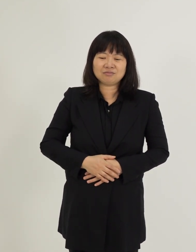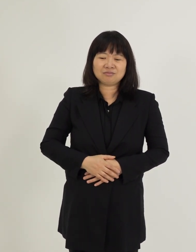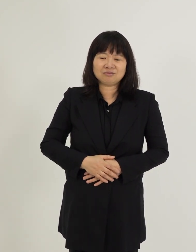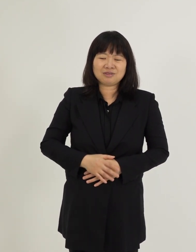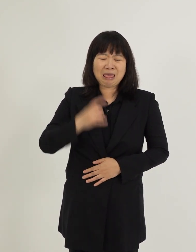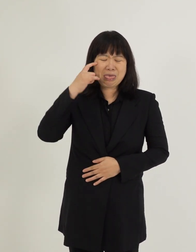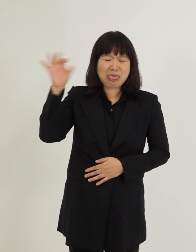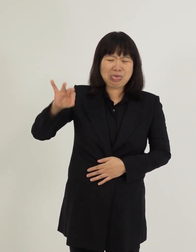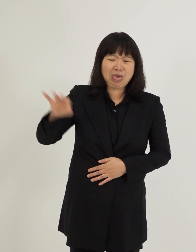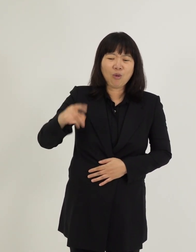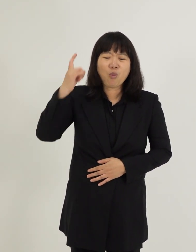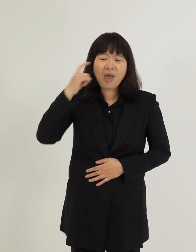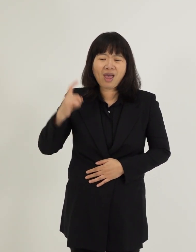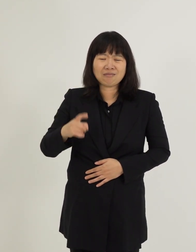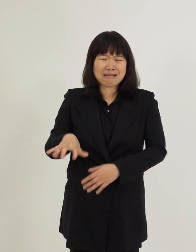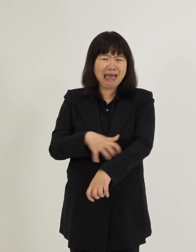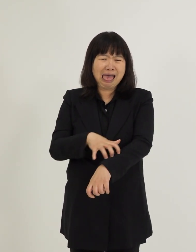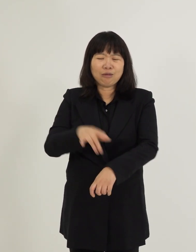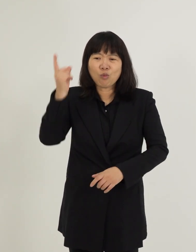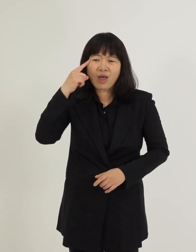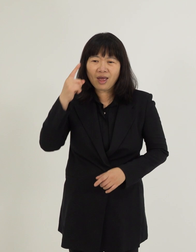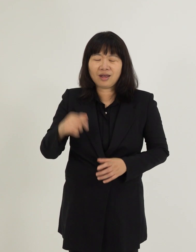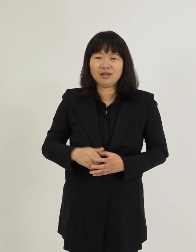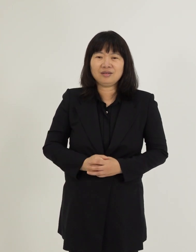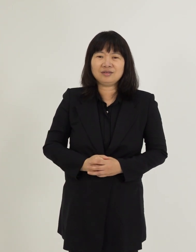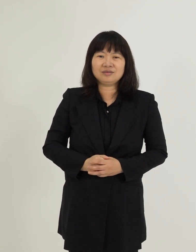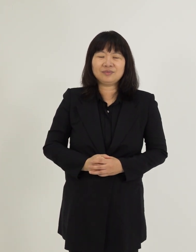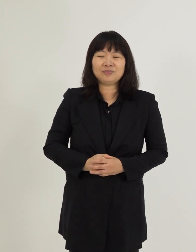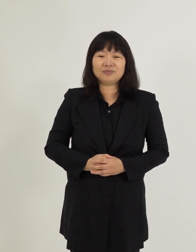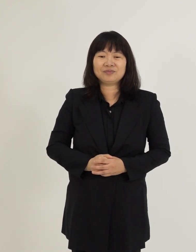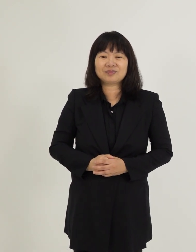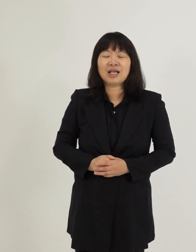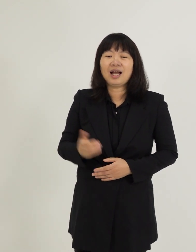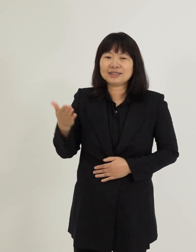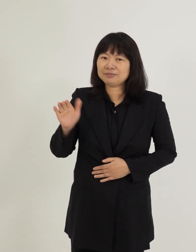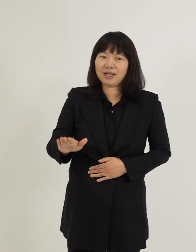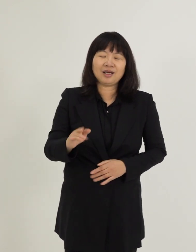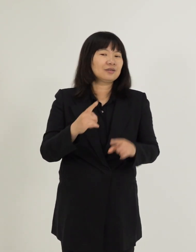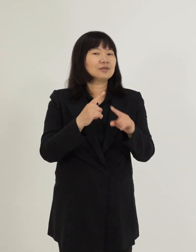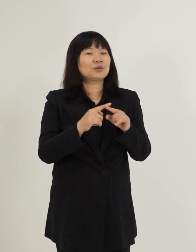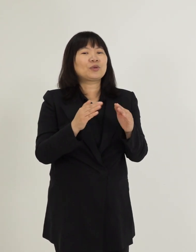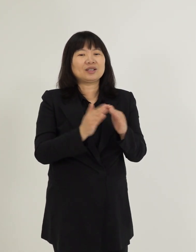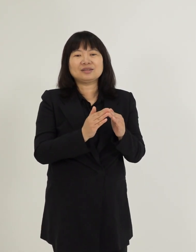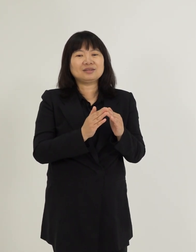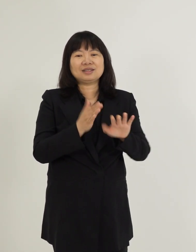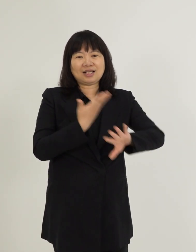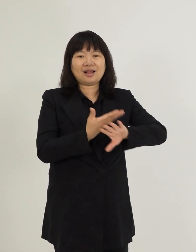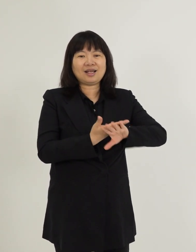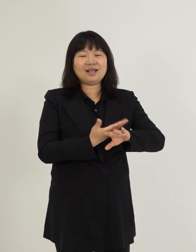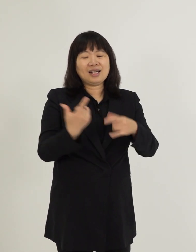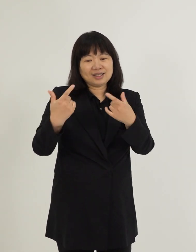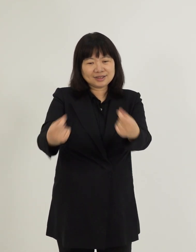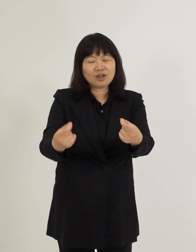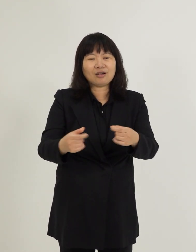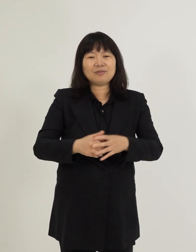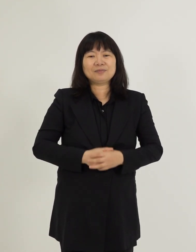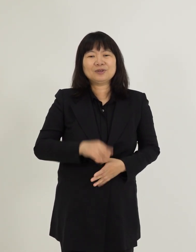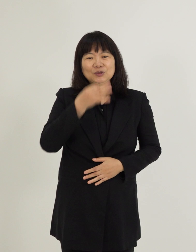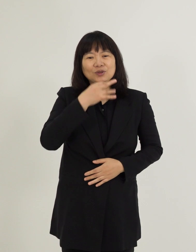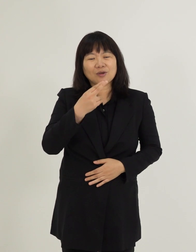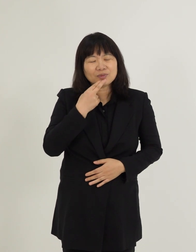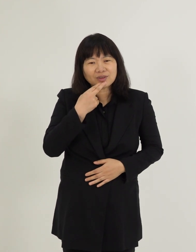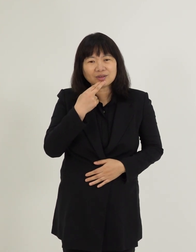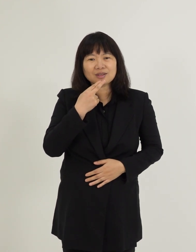때는 이 교회는 쓸모 있는 일을 하는 공간이 되어서는 안 돼요. 쓸데없는